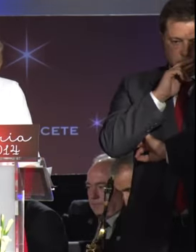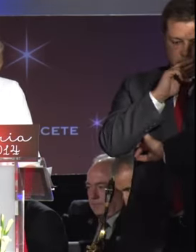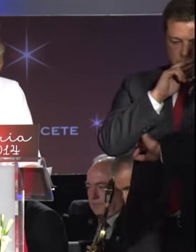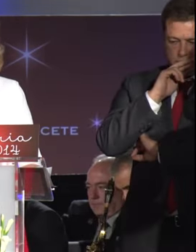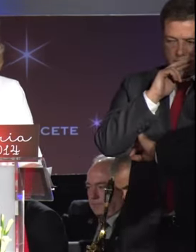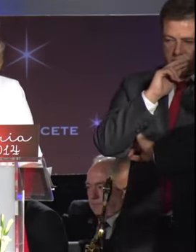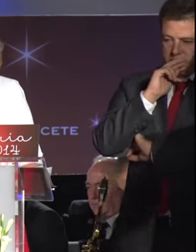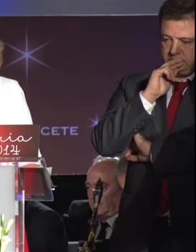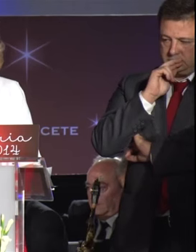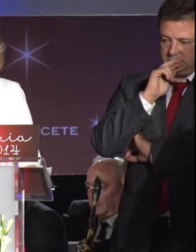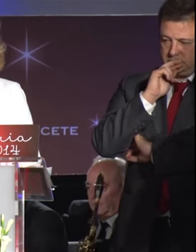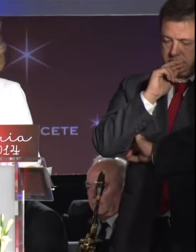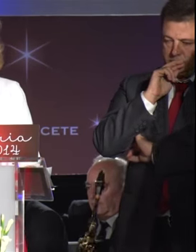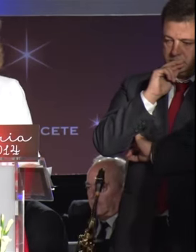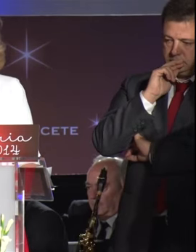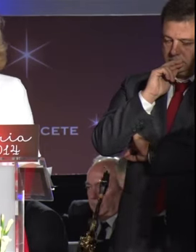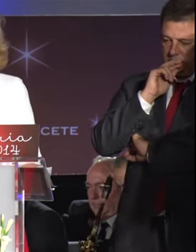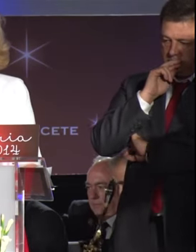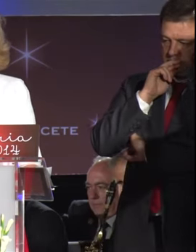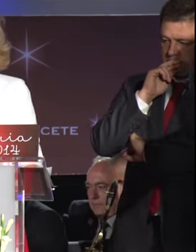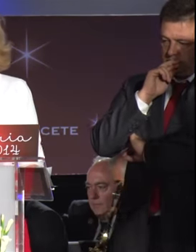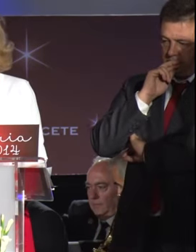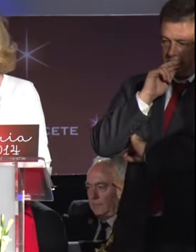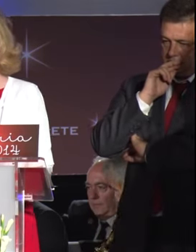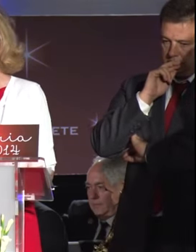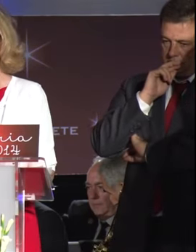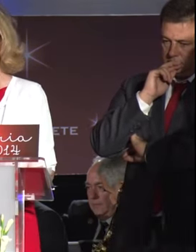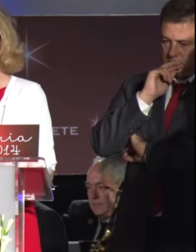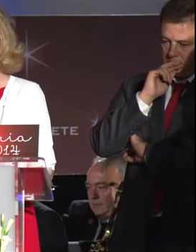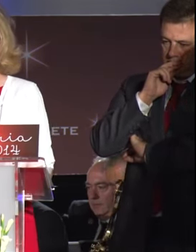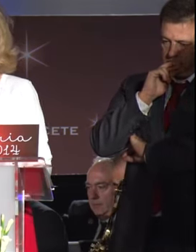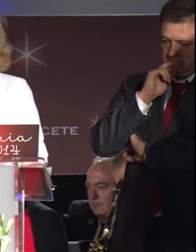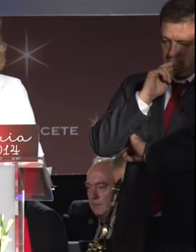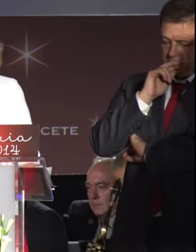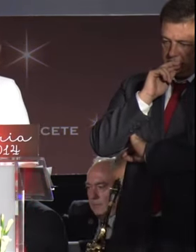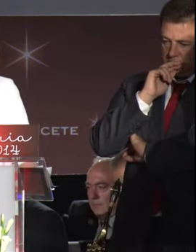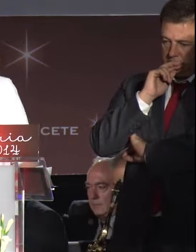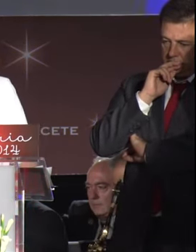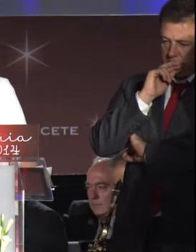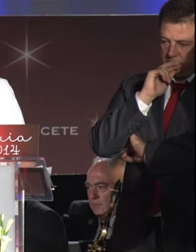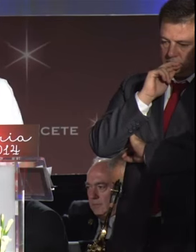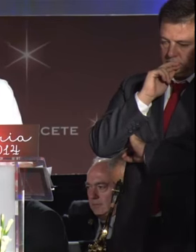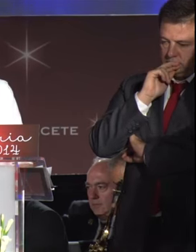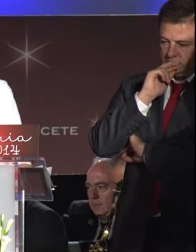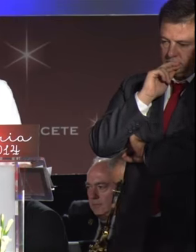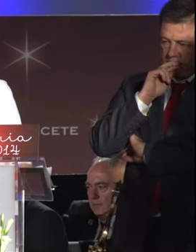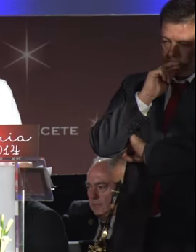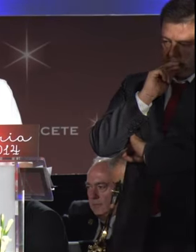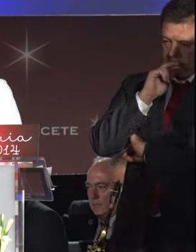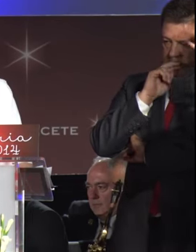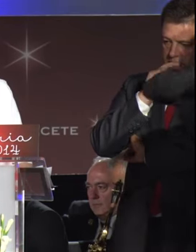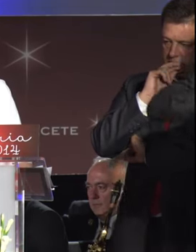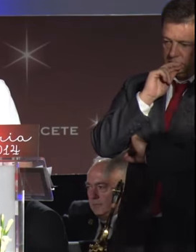comercio. Así se promociona nuestra ciudad. Y desde luego, lo hacéis de la mejor manera. Lo digo de corazón, sois los mejores